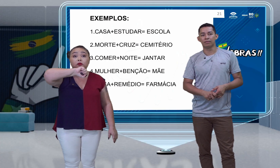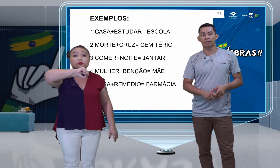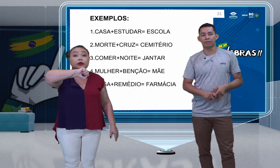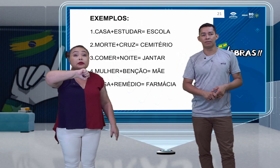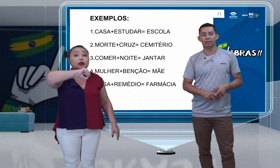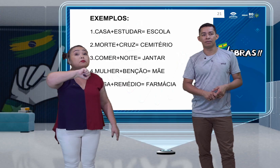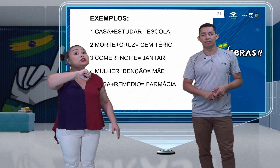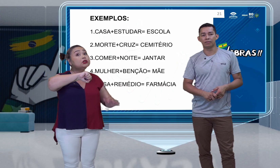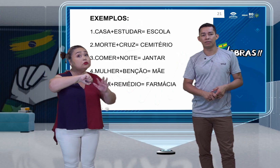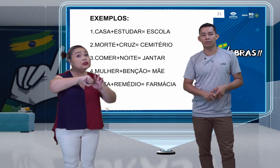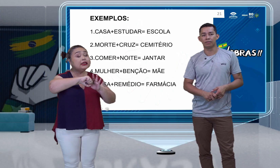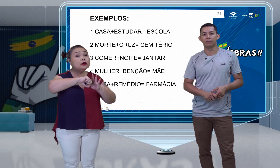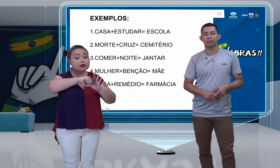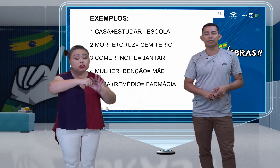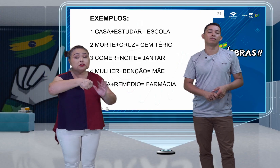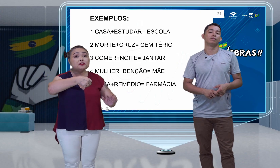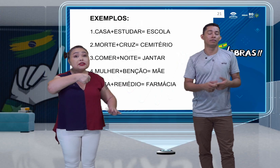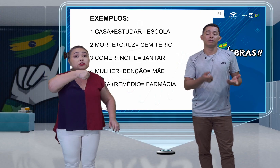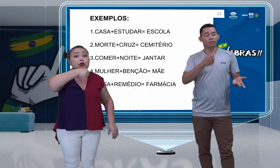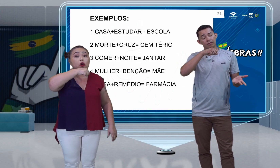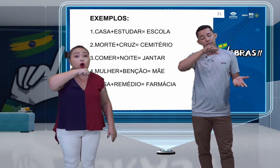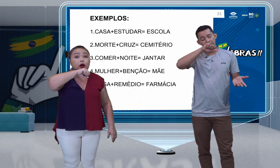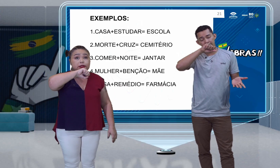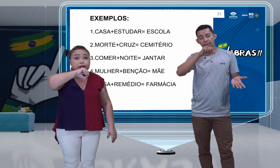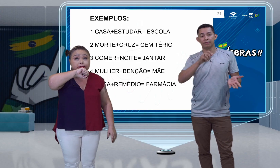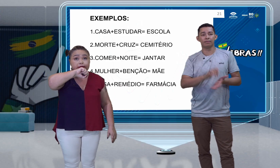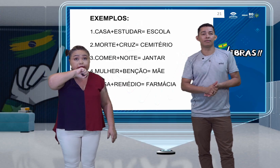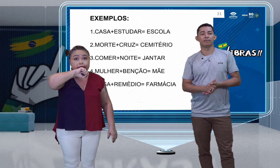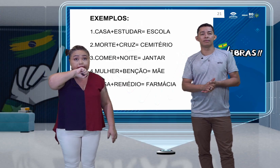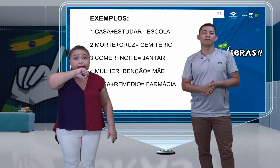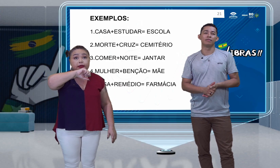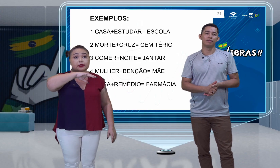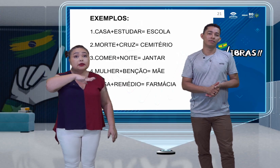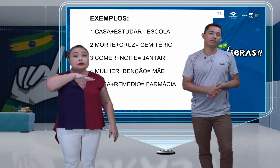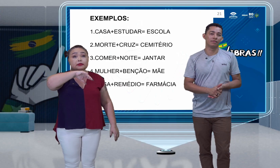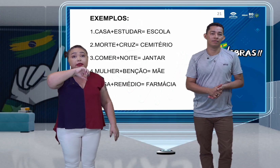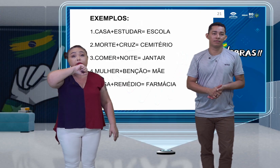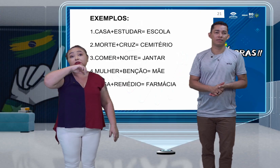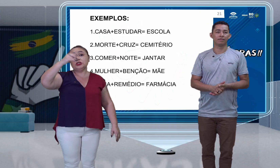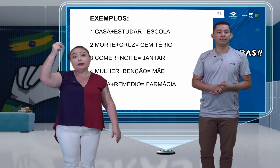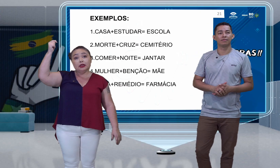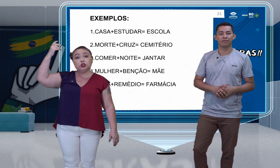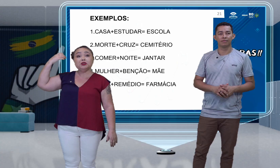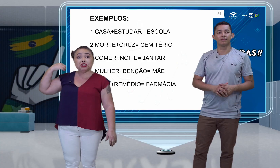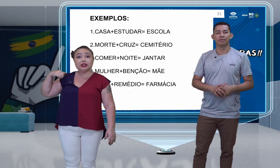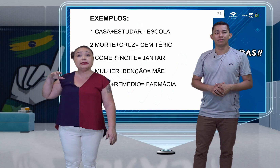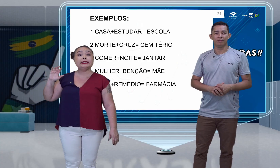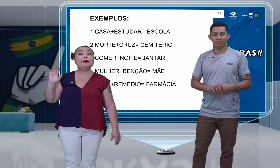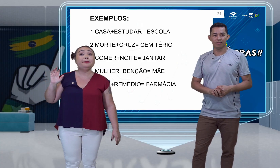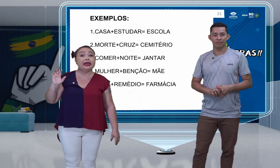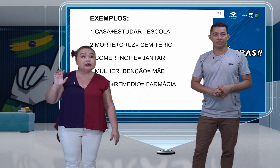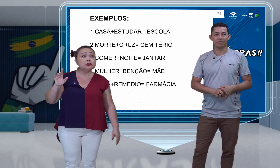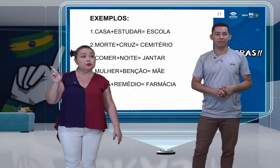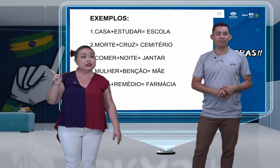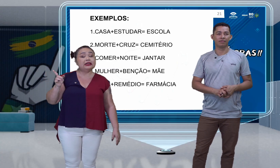mão. Não beijando literalmente, você só encosta aqui, né? Antigamente pedia-se a bênção, por isso que ele está